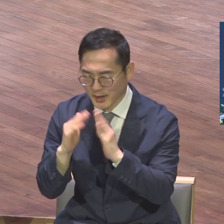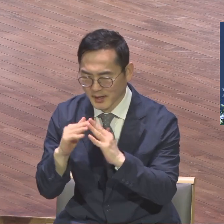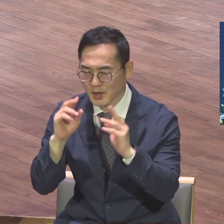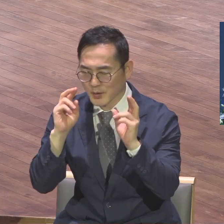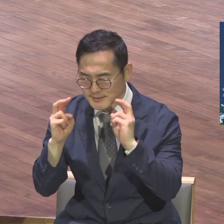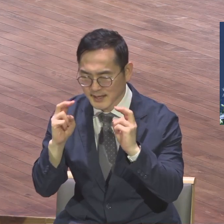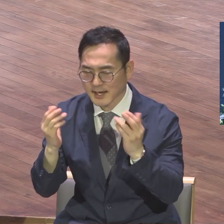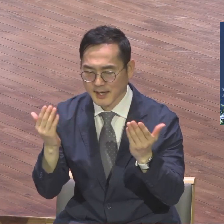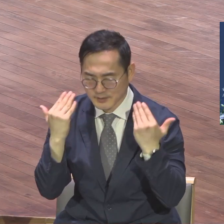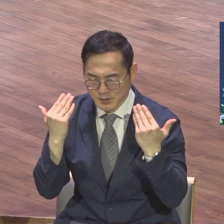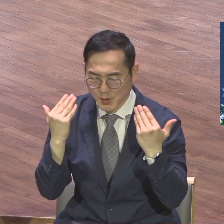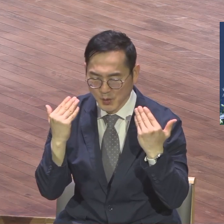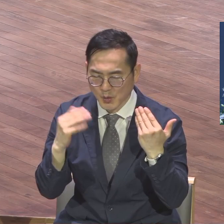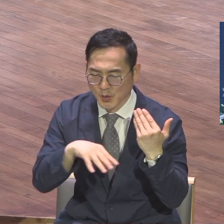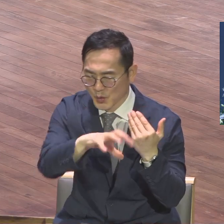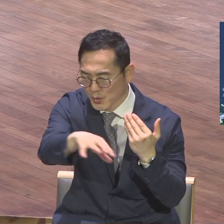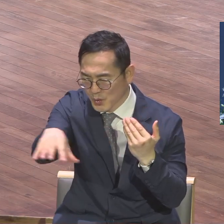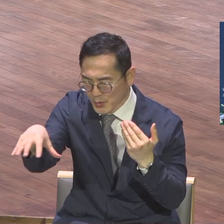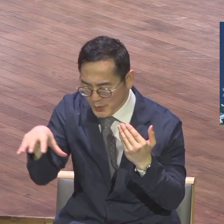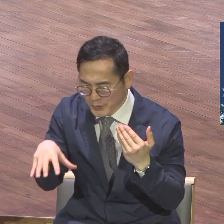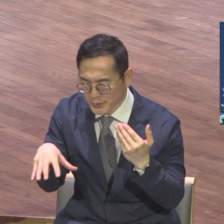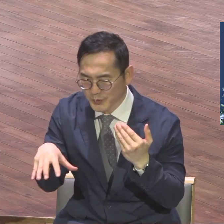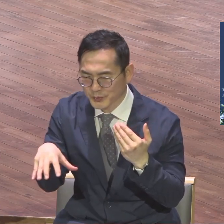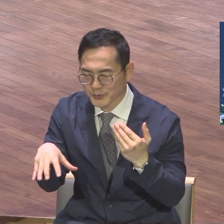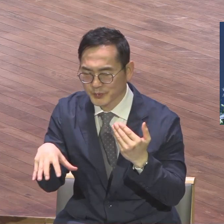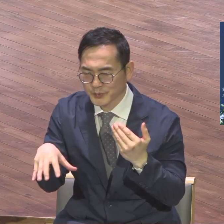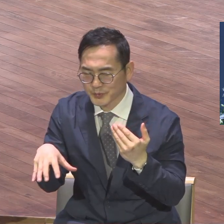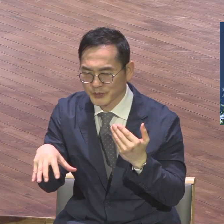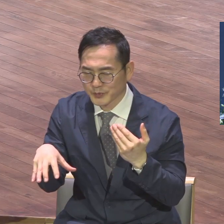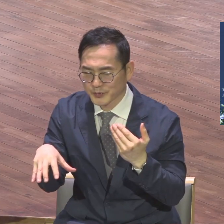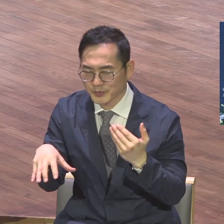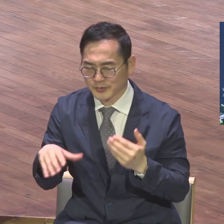직장과 학교와 우리 하는 모든 현장마다